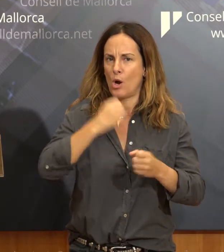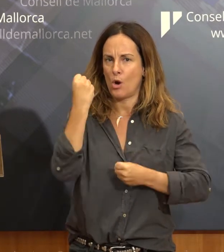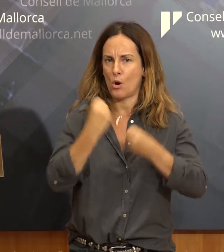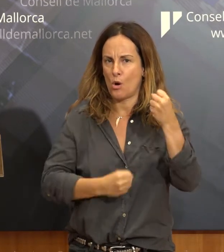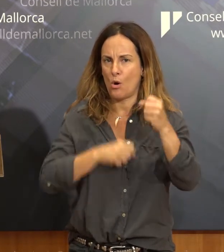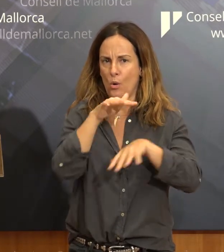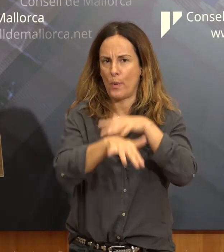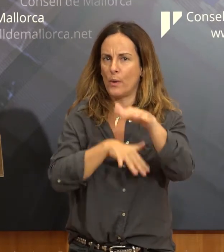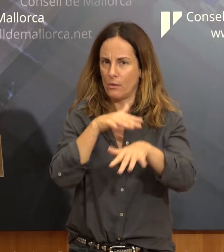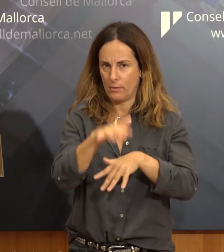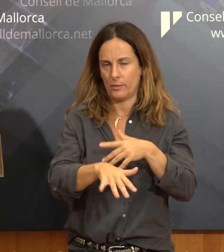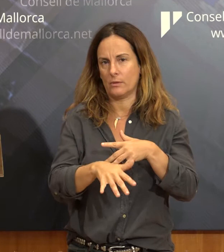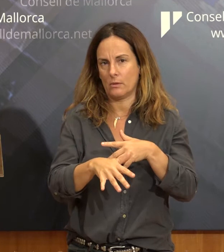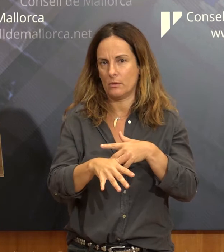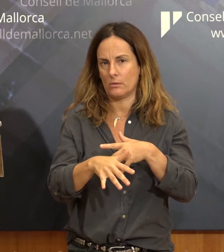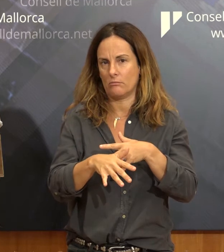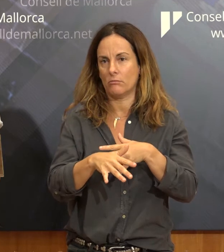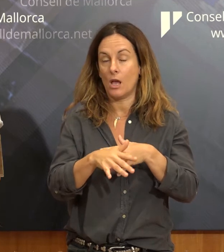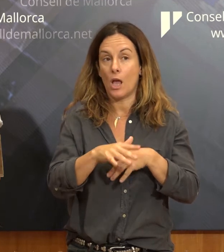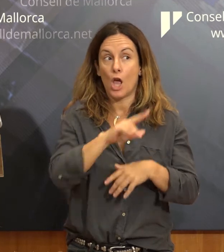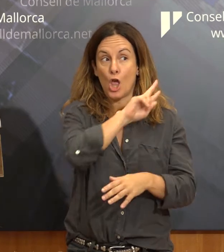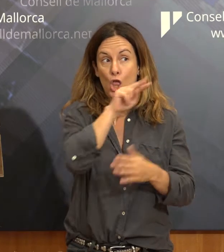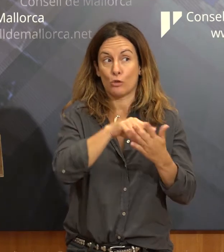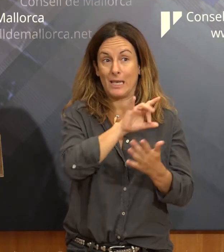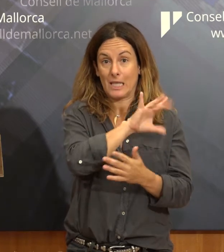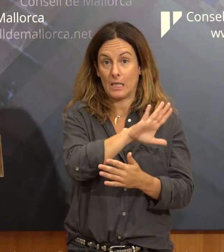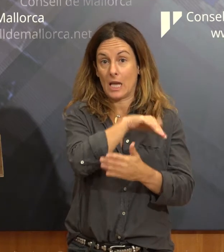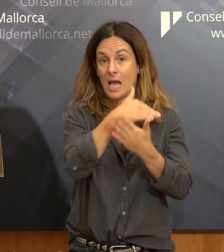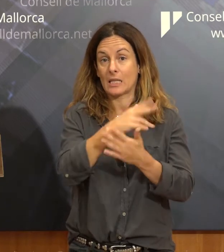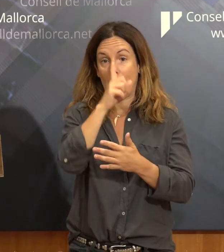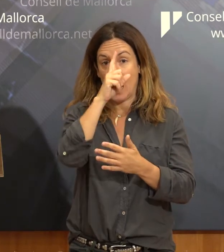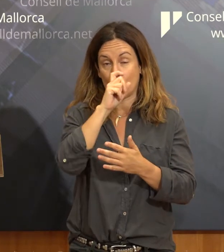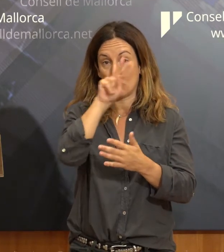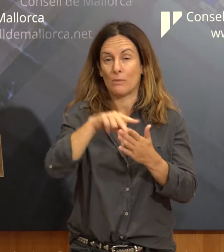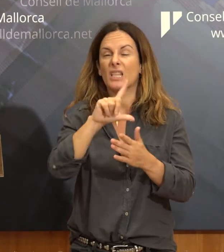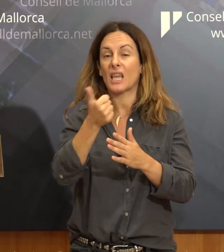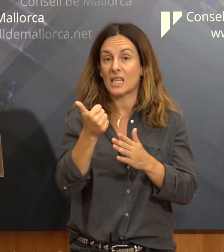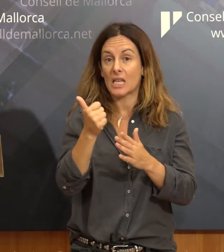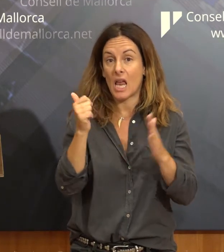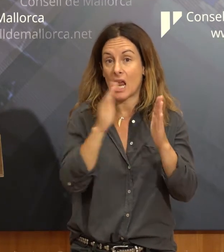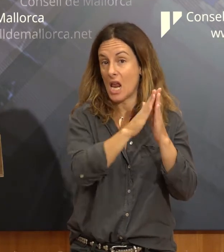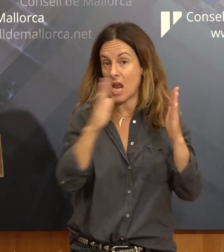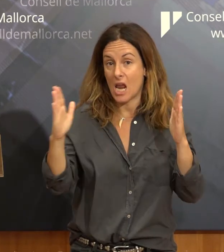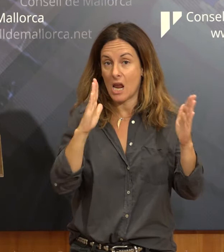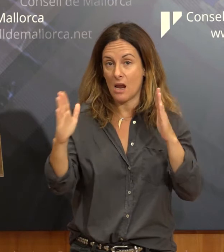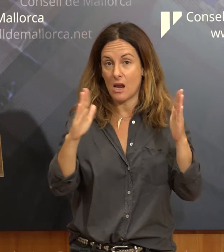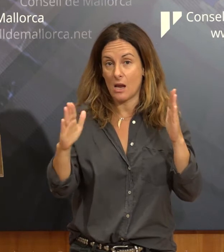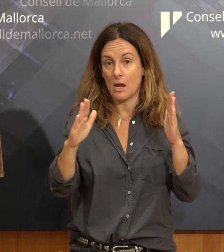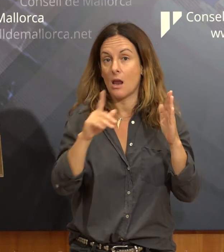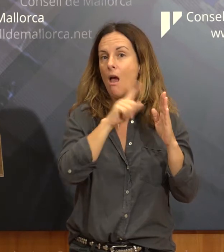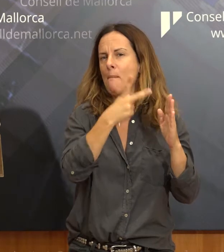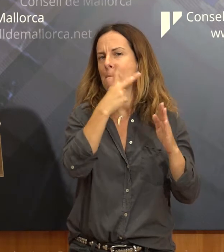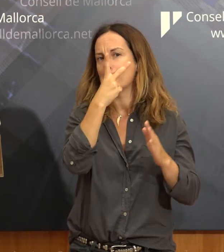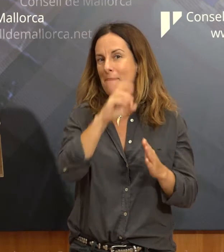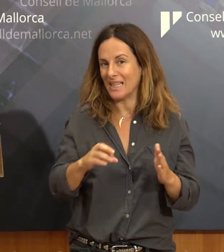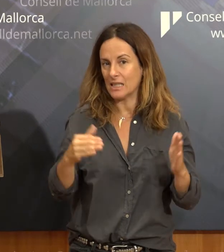via, altament densificada, des del 2015 fins al 2016, una carretera amb 20.000 vehicles en el 2015 de mitja